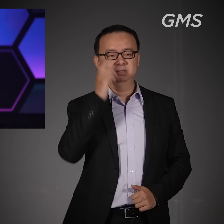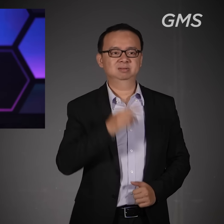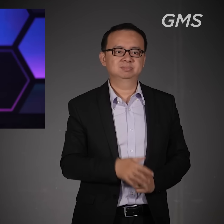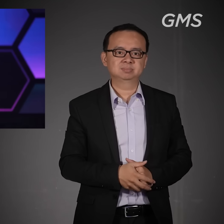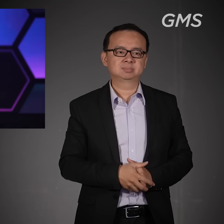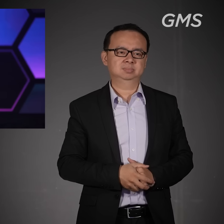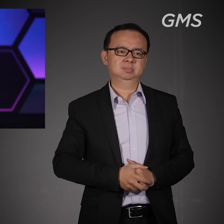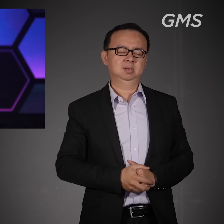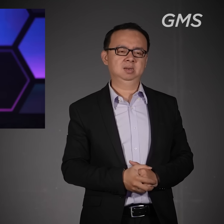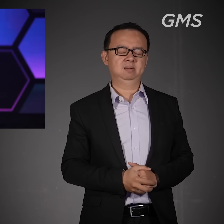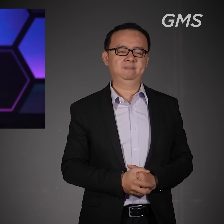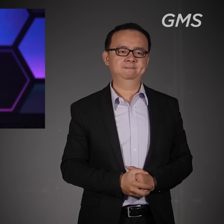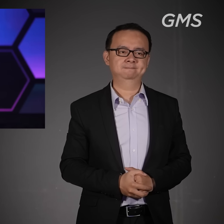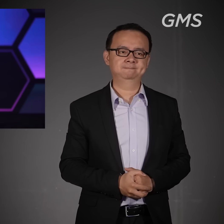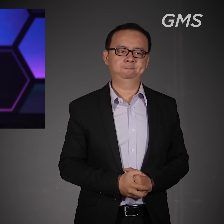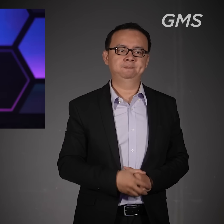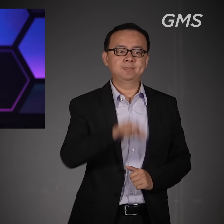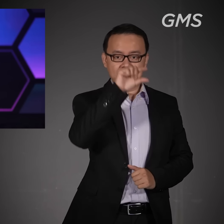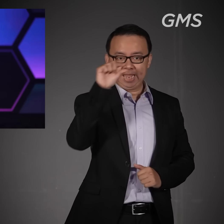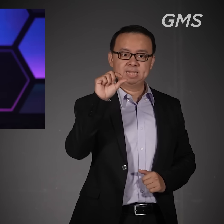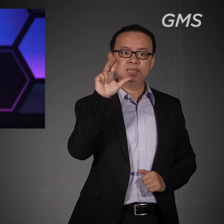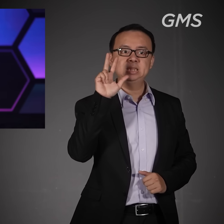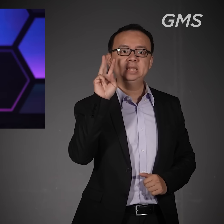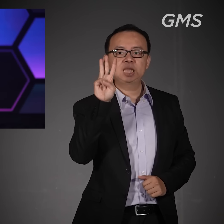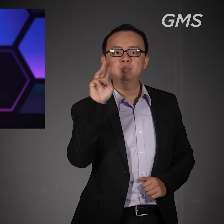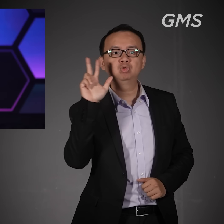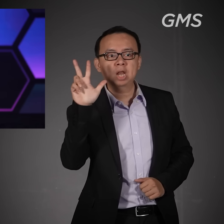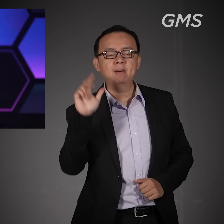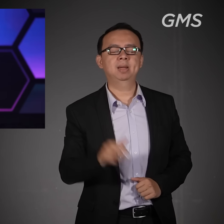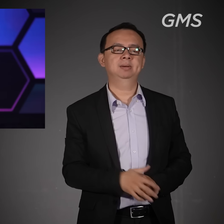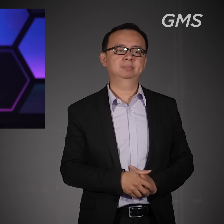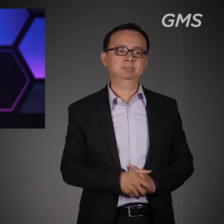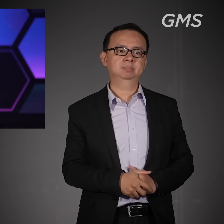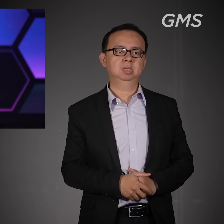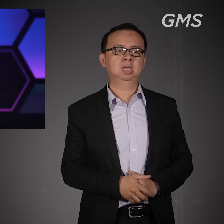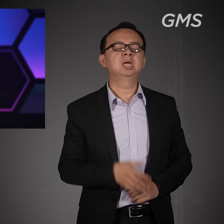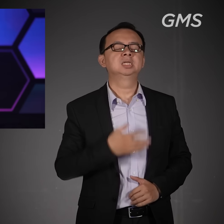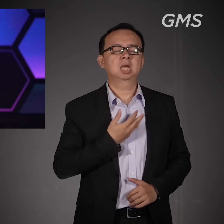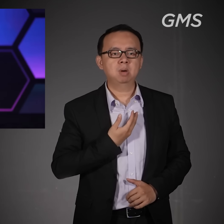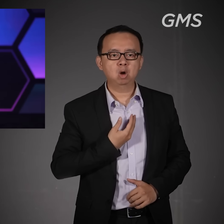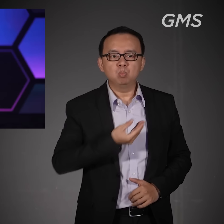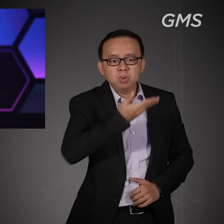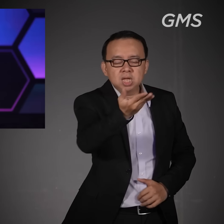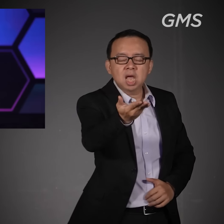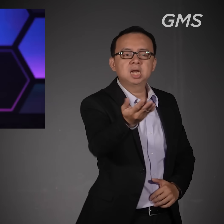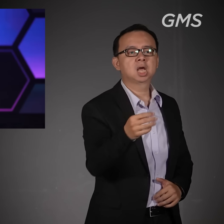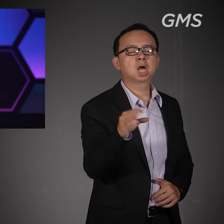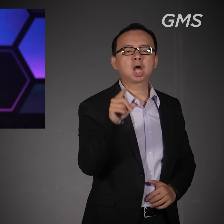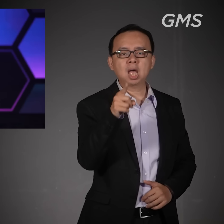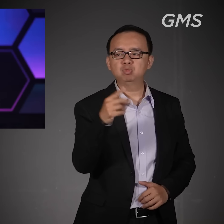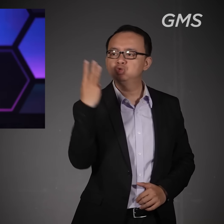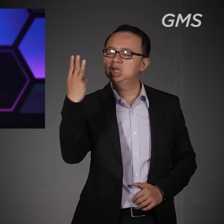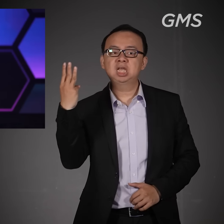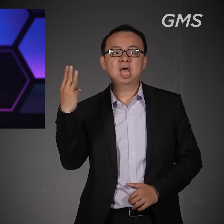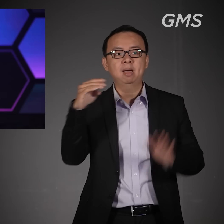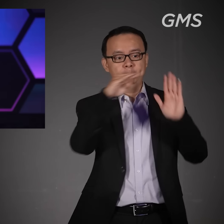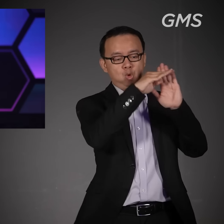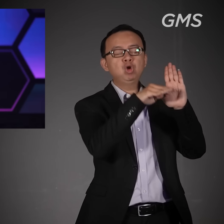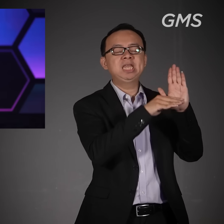tidak kamu usahakan. Orang lain berusaha, kamu datang memetik hasil usaha mereka. Saya kasih 3 poin sederhana untuk menutup pesan yang saya